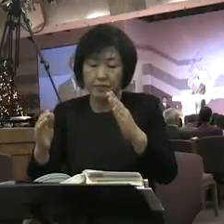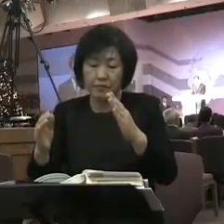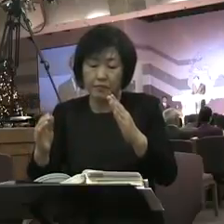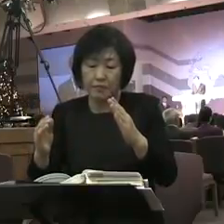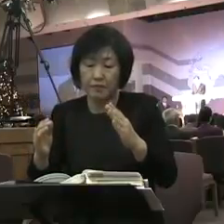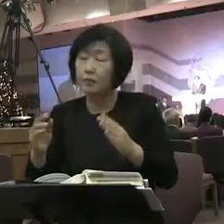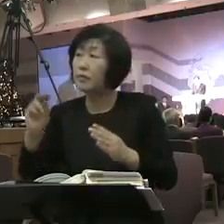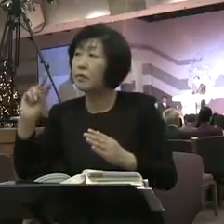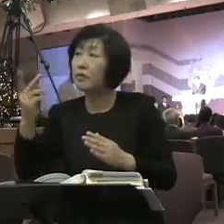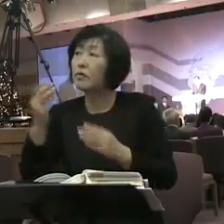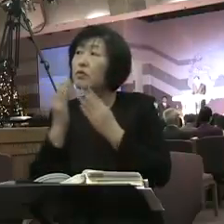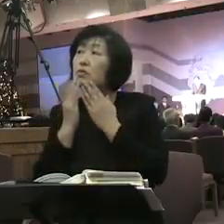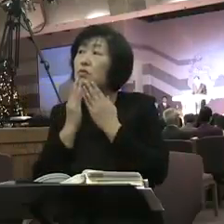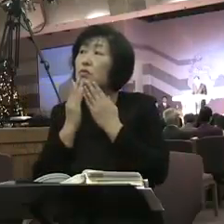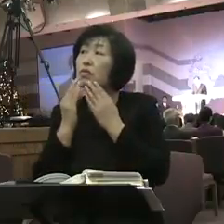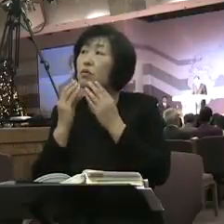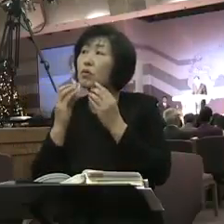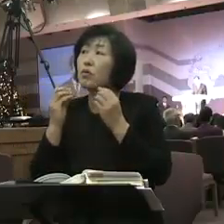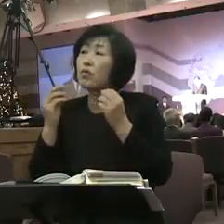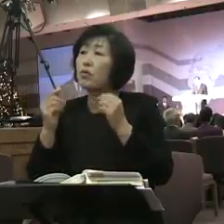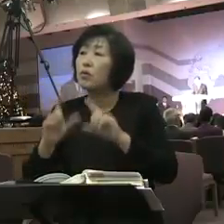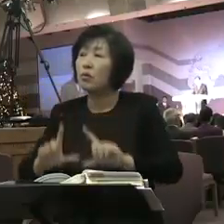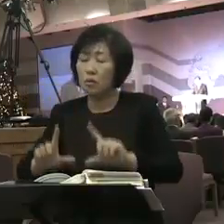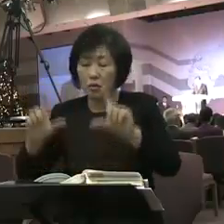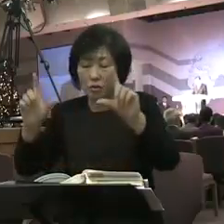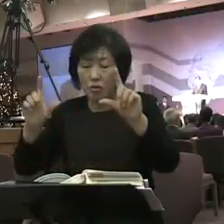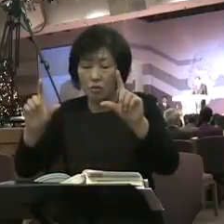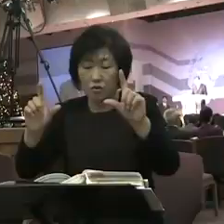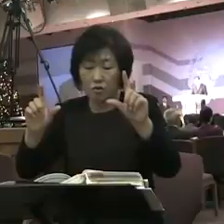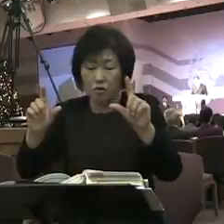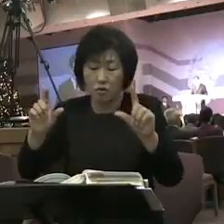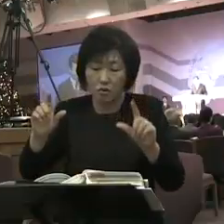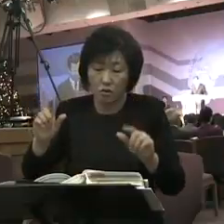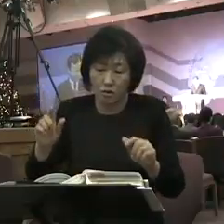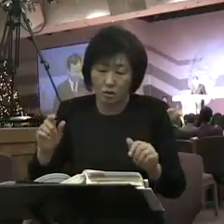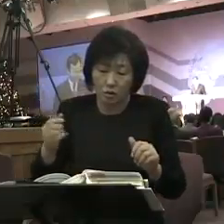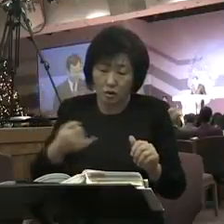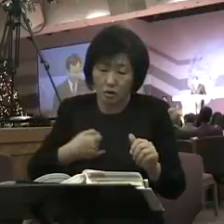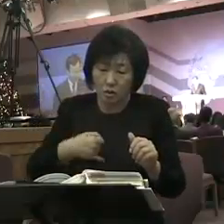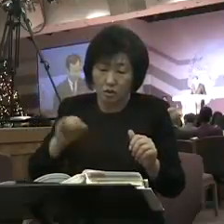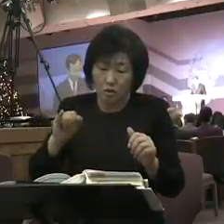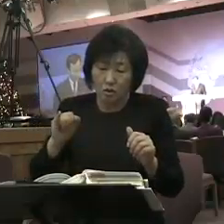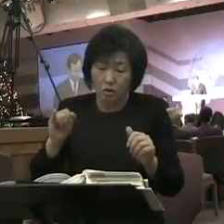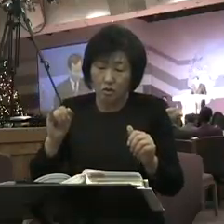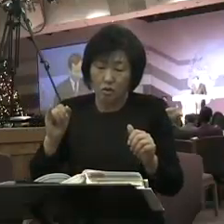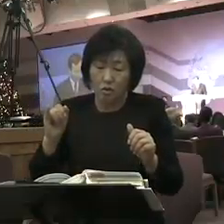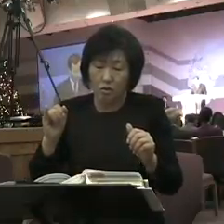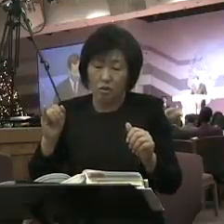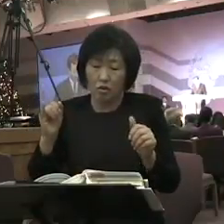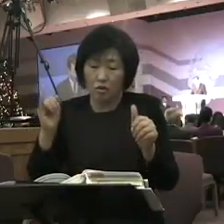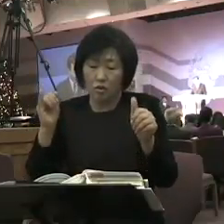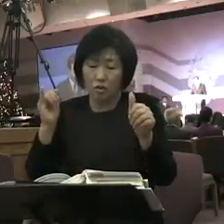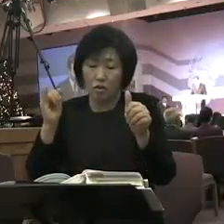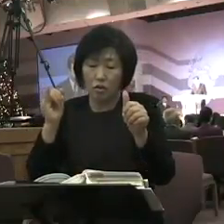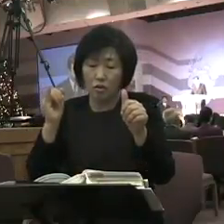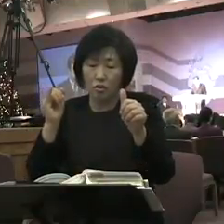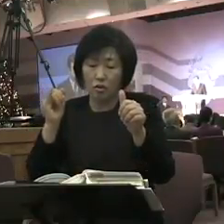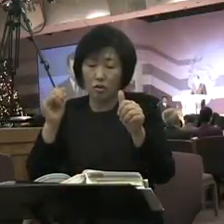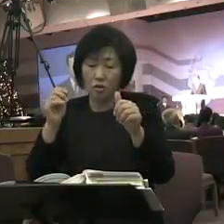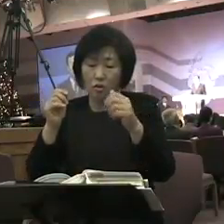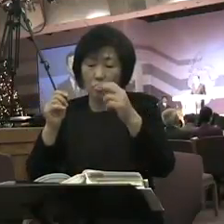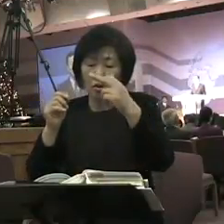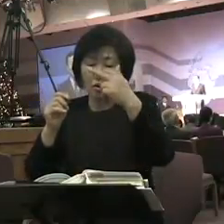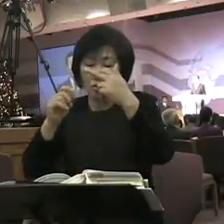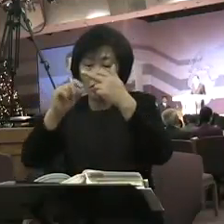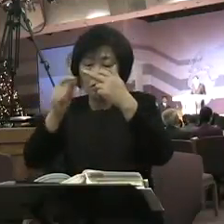드리는데 돌아오는 토요일 볼 예배로 이요은, 이혜경 성도님의 딸 시은이가 돌아오는 토요일 12시 반에 세리토스